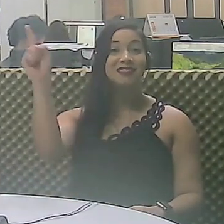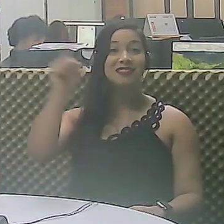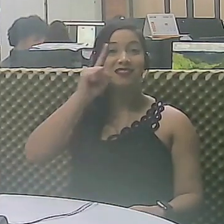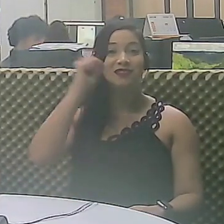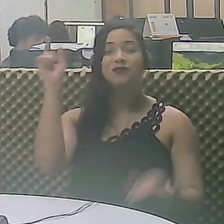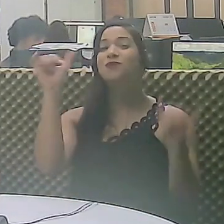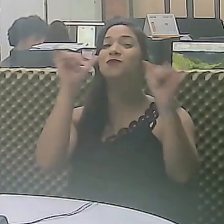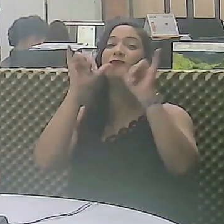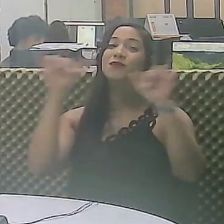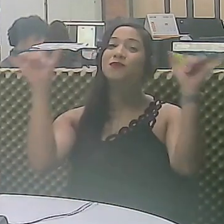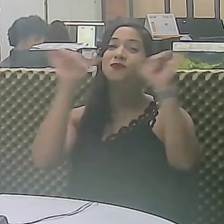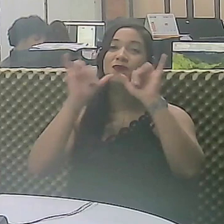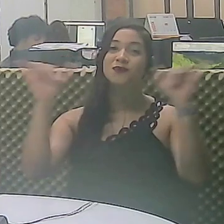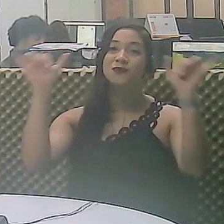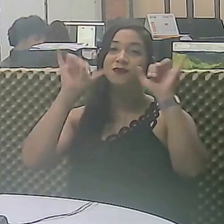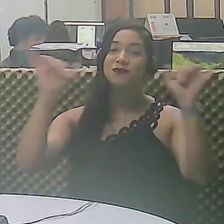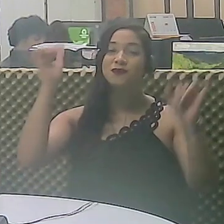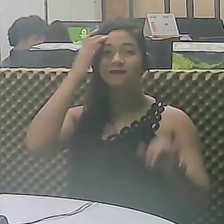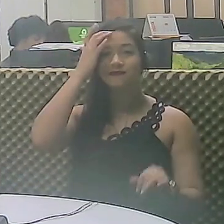Giro de